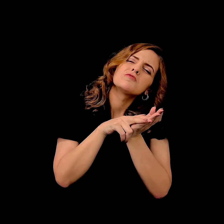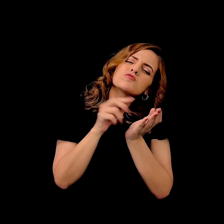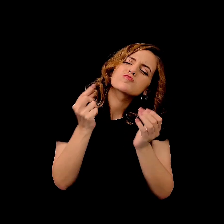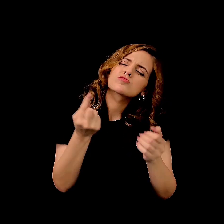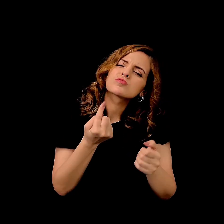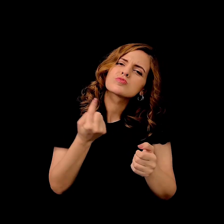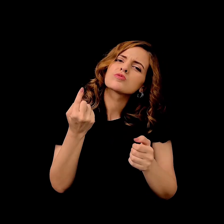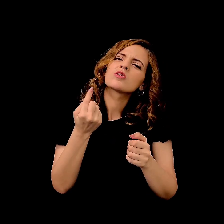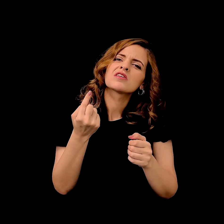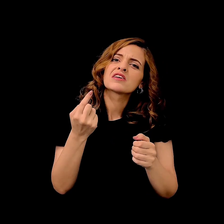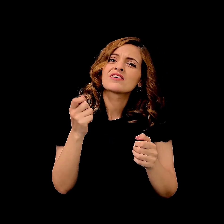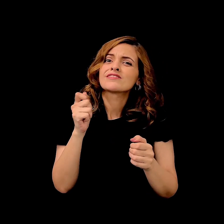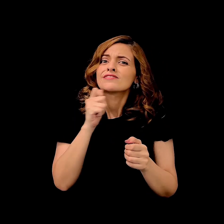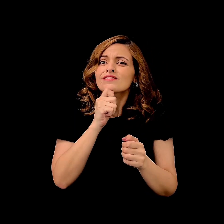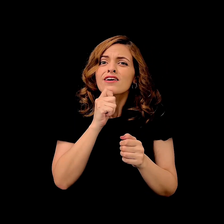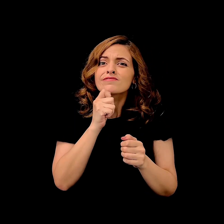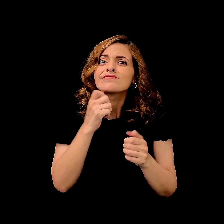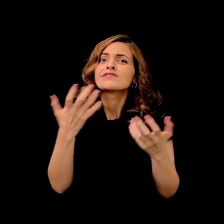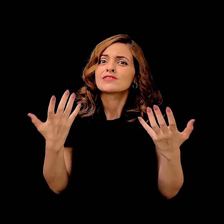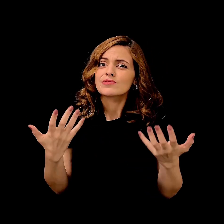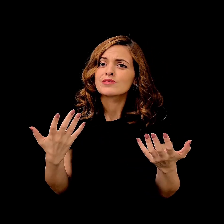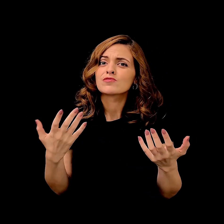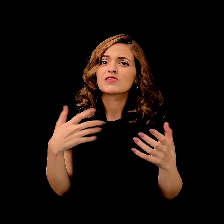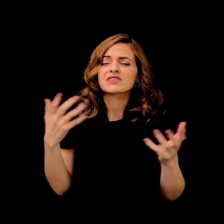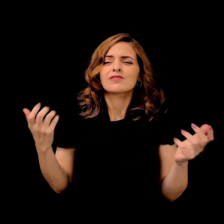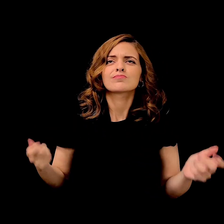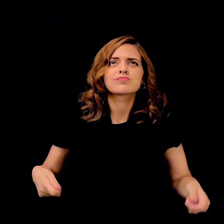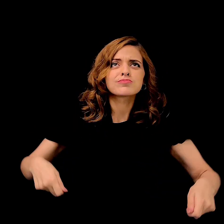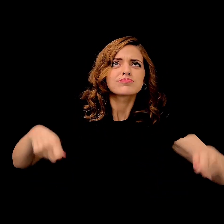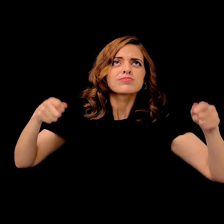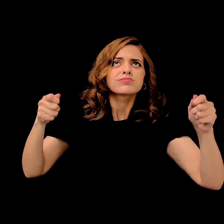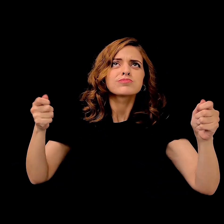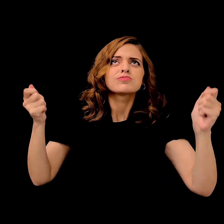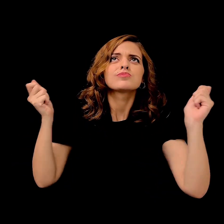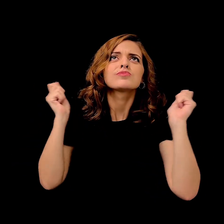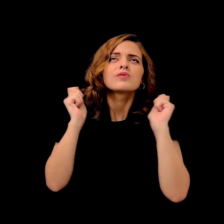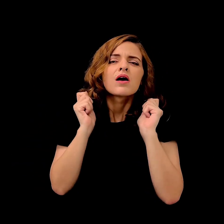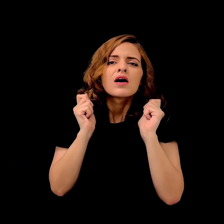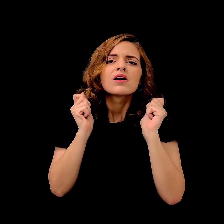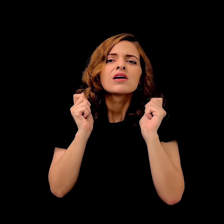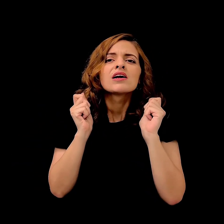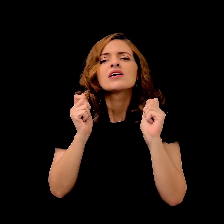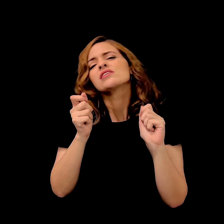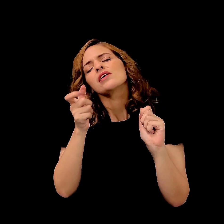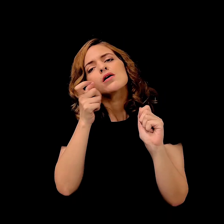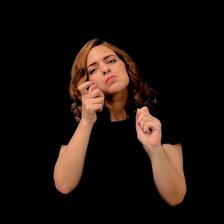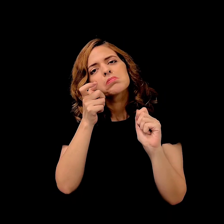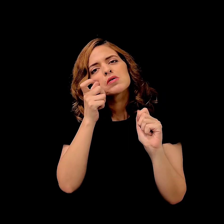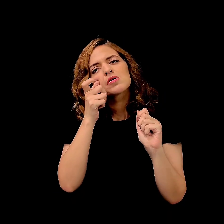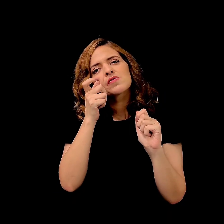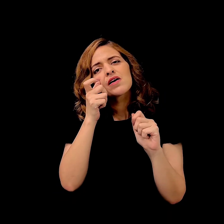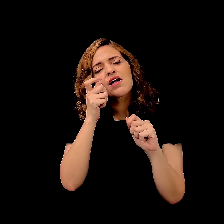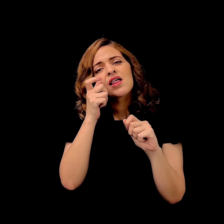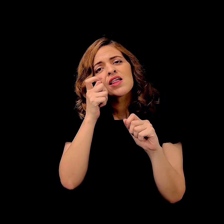tá frio, você está embrulhada aí e está ouvindo, participando dessa